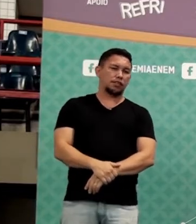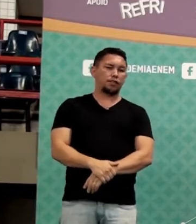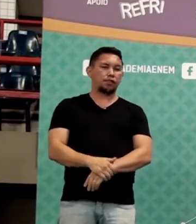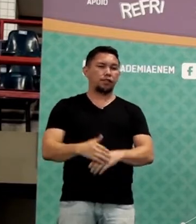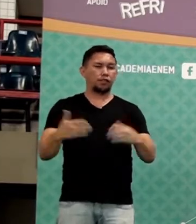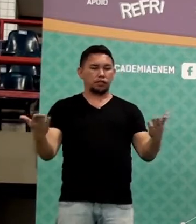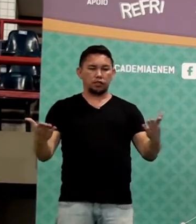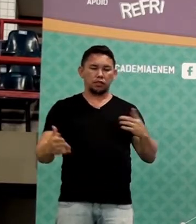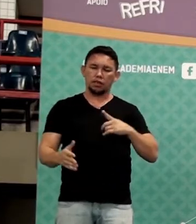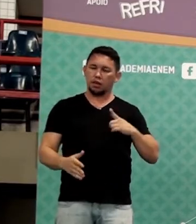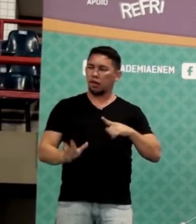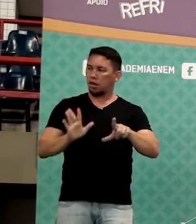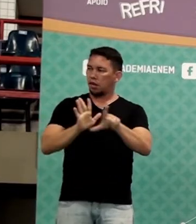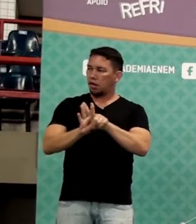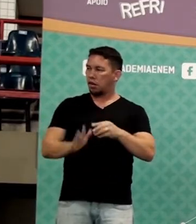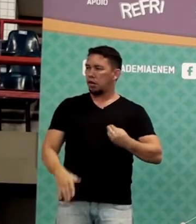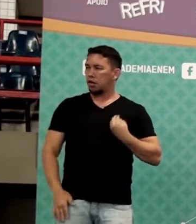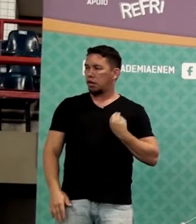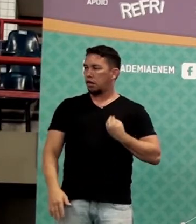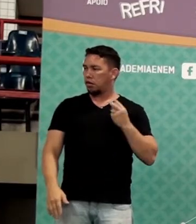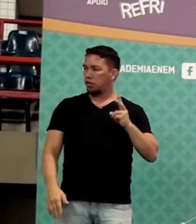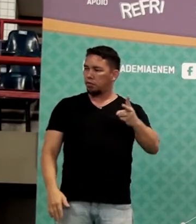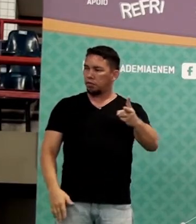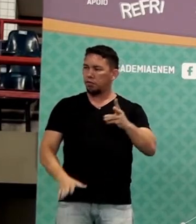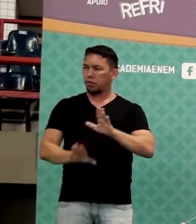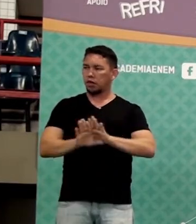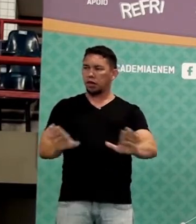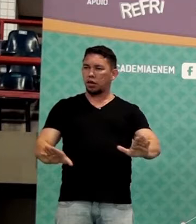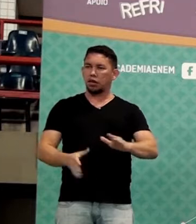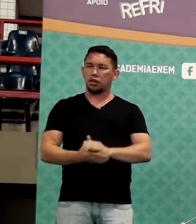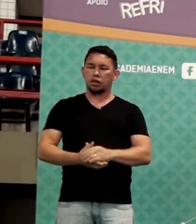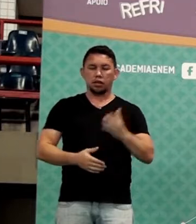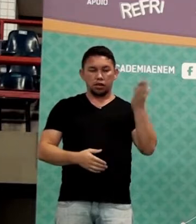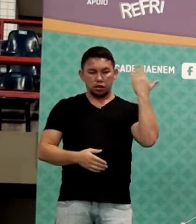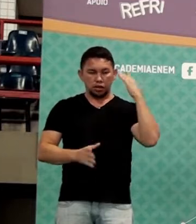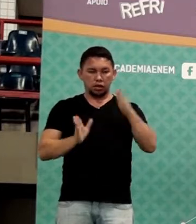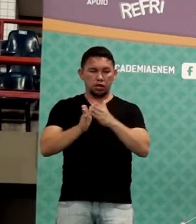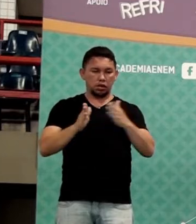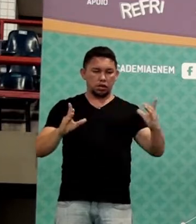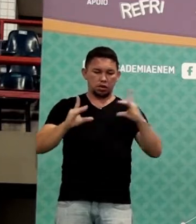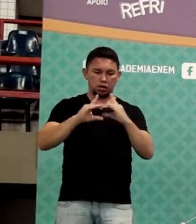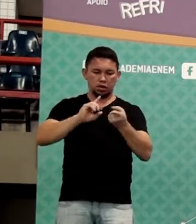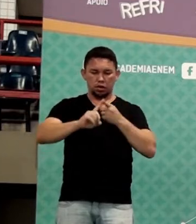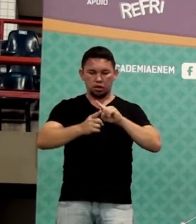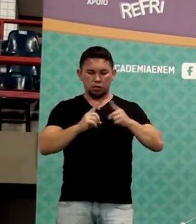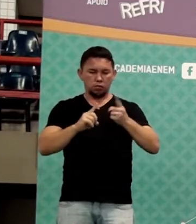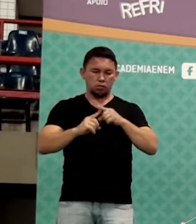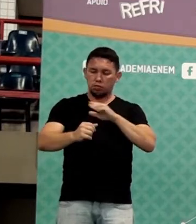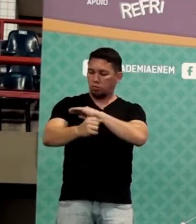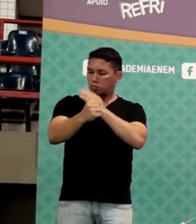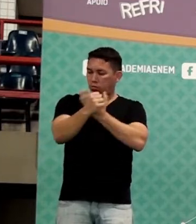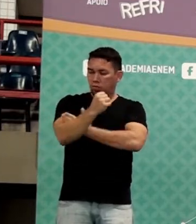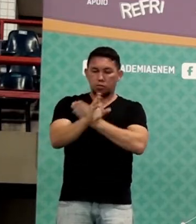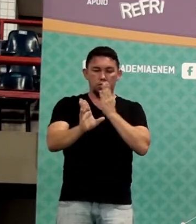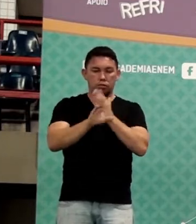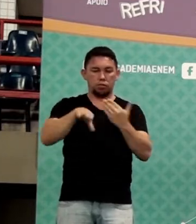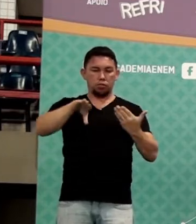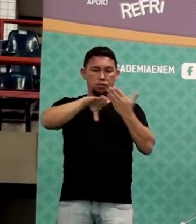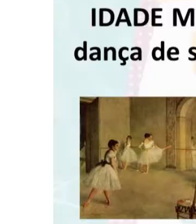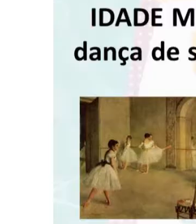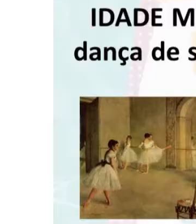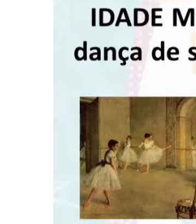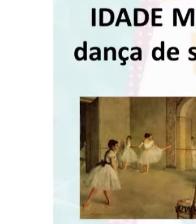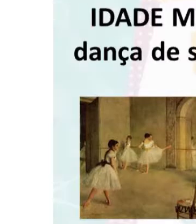a lei da sobrevivência, tá certo? Então, nessa época, na Idade Média, o homem era forte para quê? Para ir para a